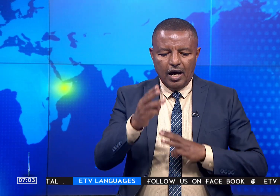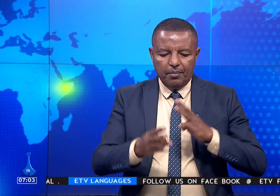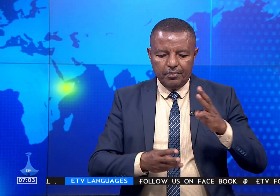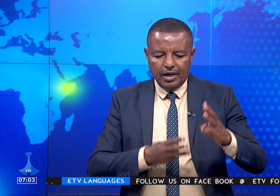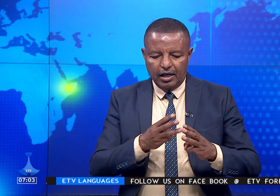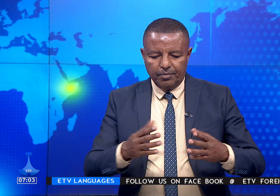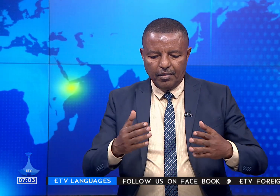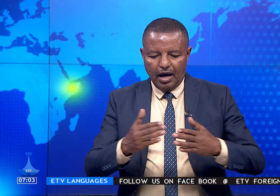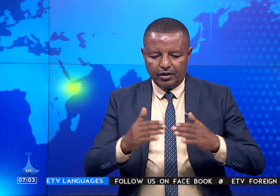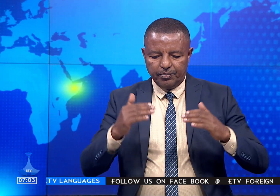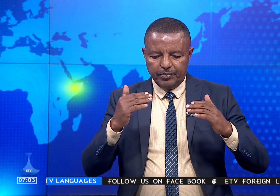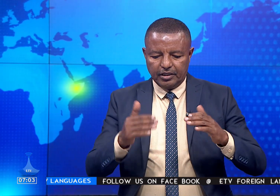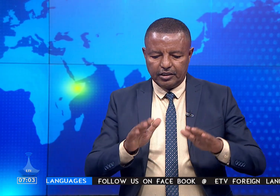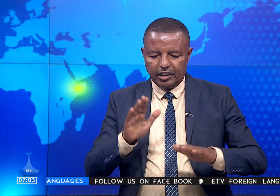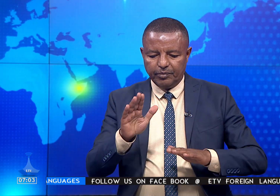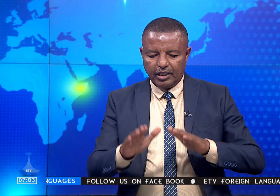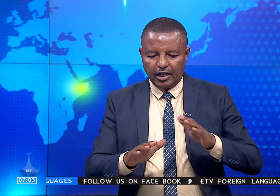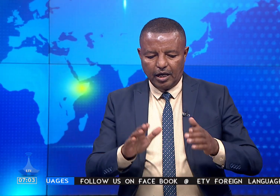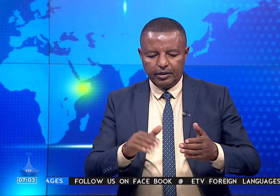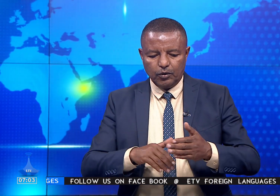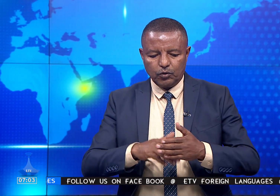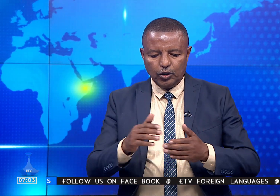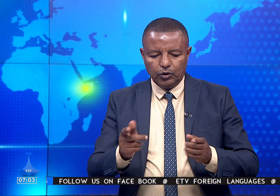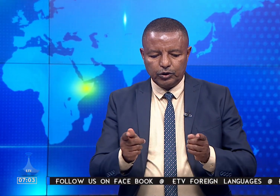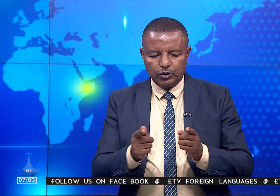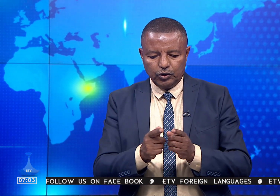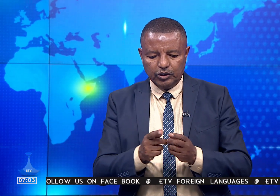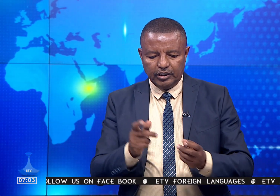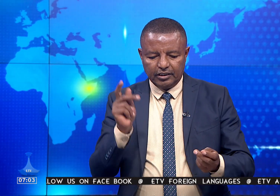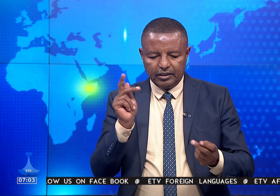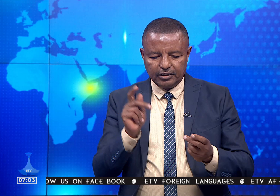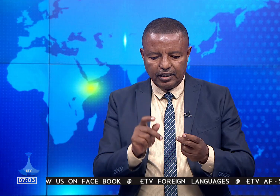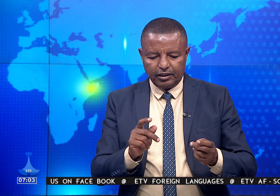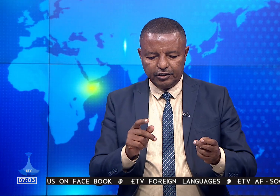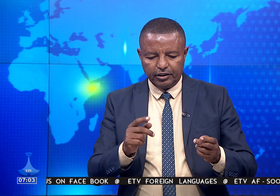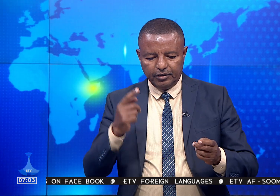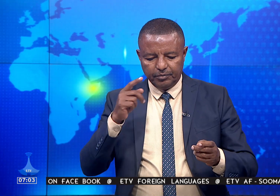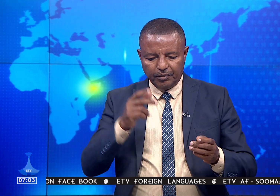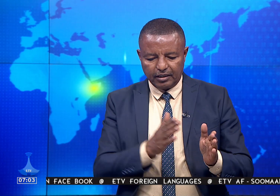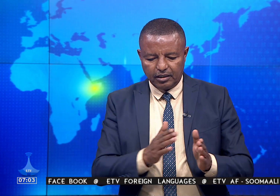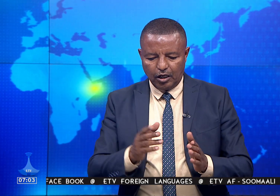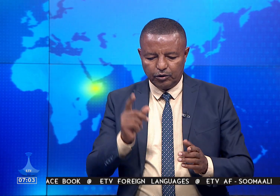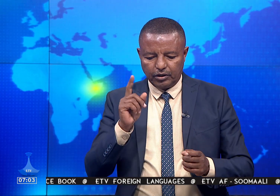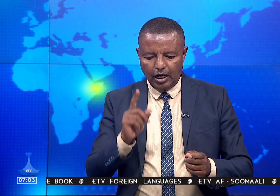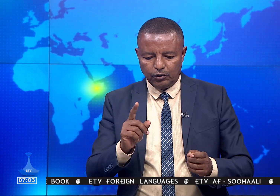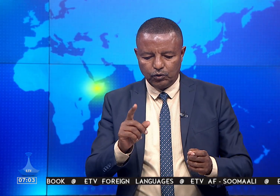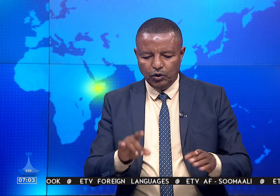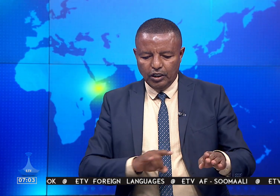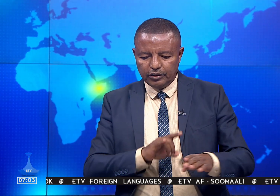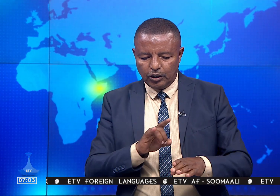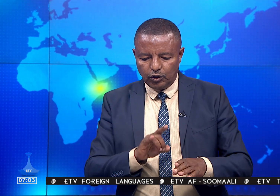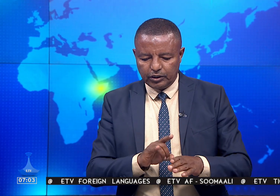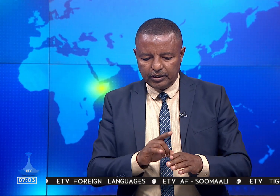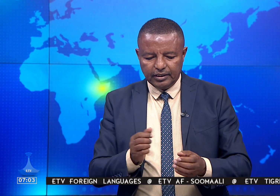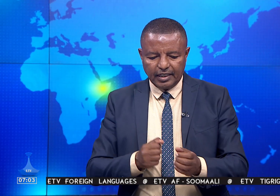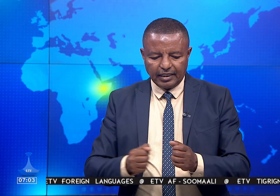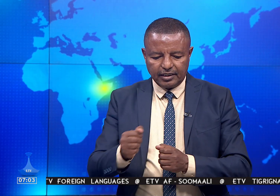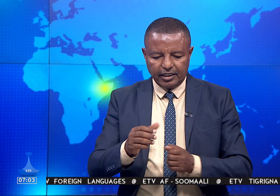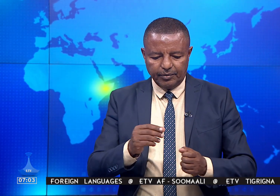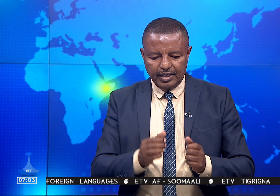ኢትዮጵያ በዓለም አቀፍ መድረክ የምታራምደው ከውጭ ግንኙነት ስትራቴጂ ማጠንጠኛዎች አንዱ